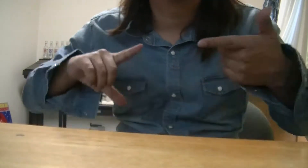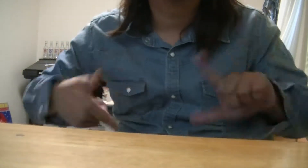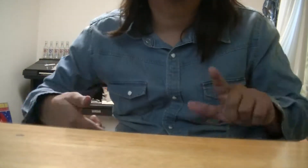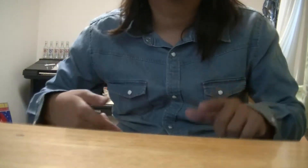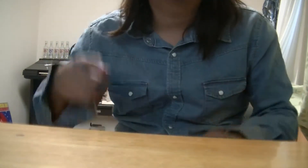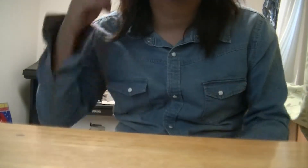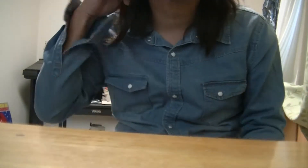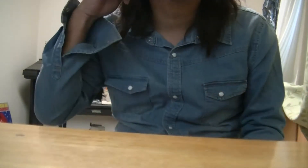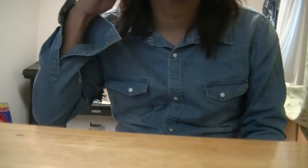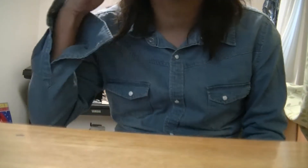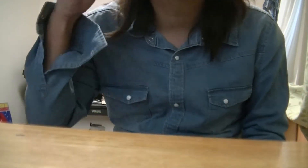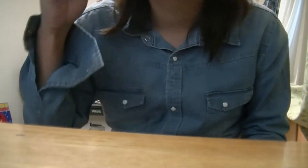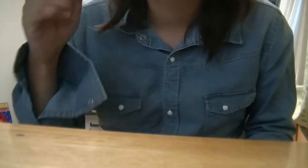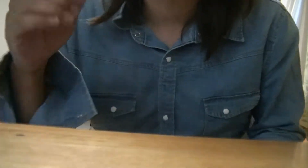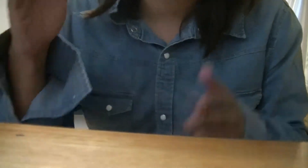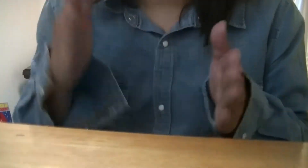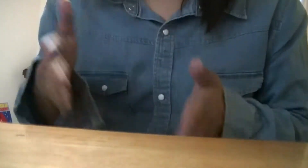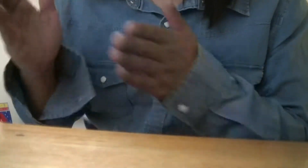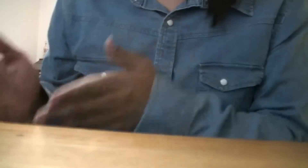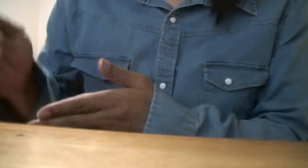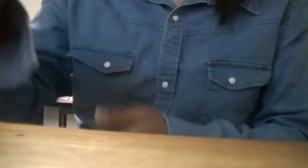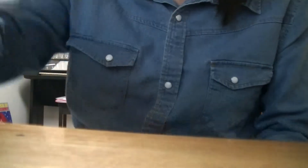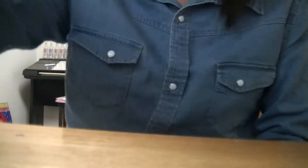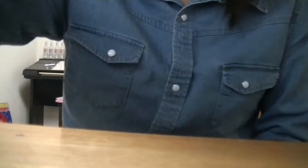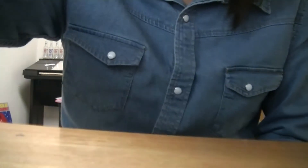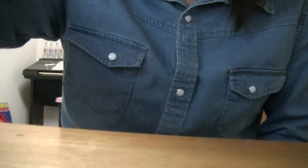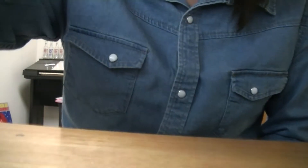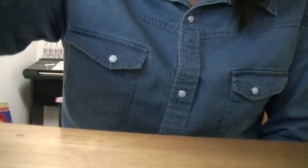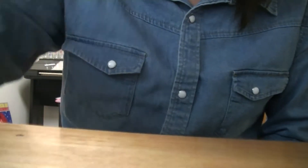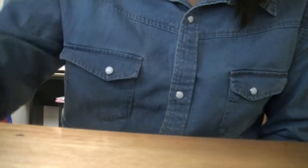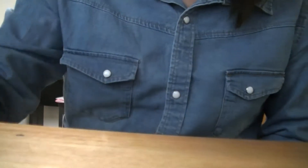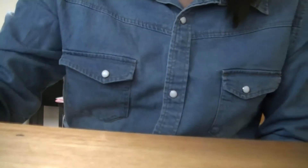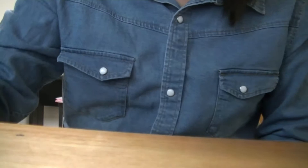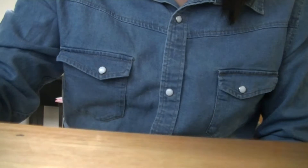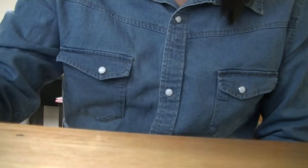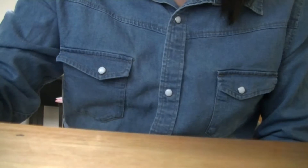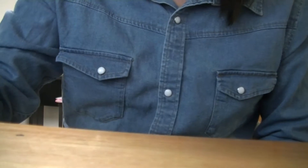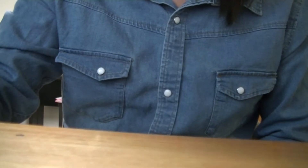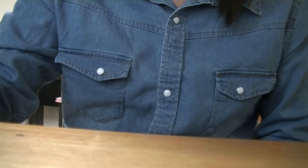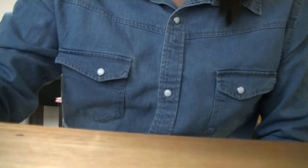ね。ということはどういうことかというと、知ることをちょっと分かりやすい言葉にしますよ。